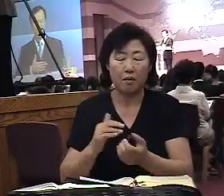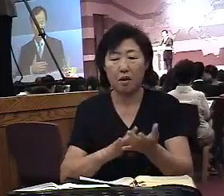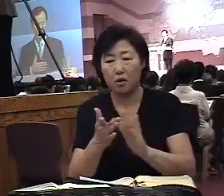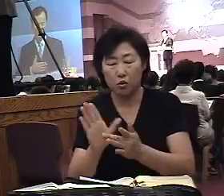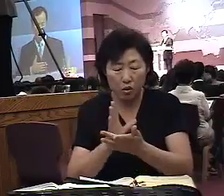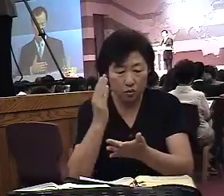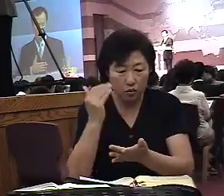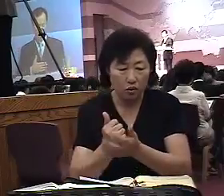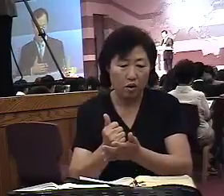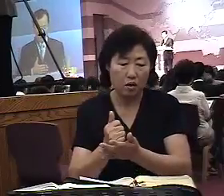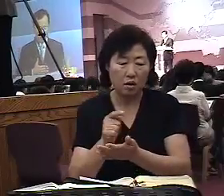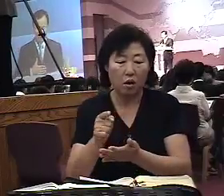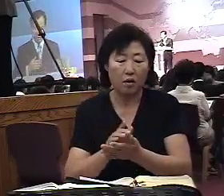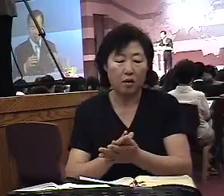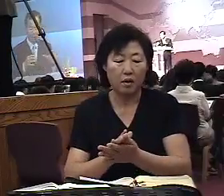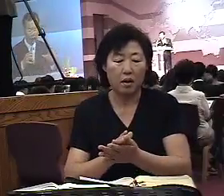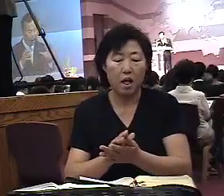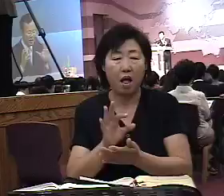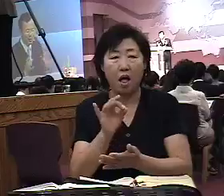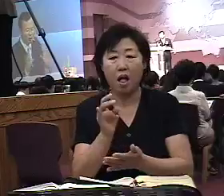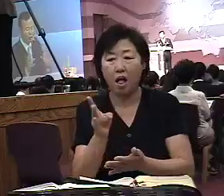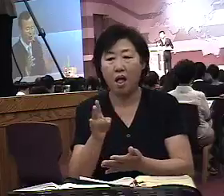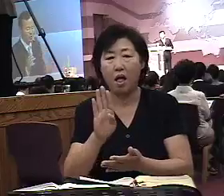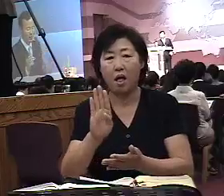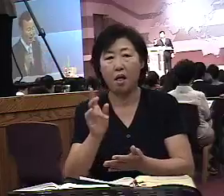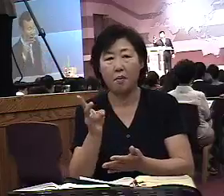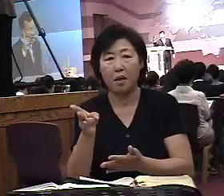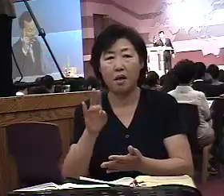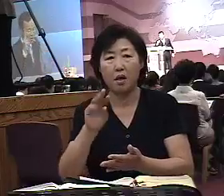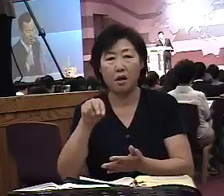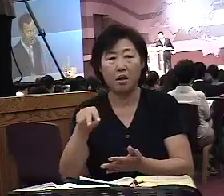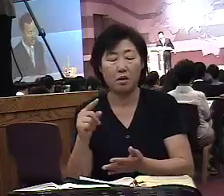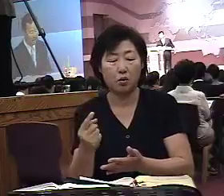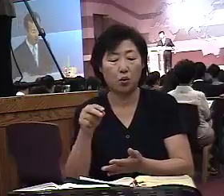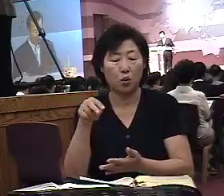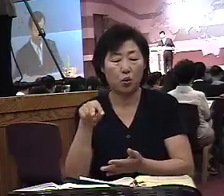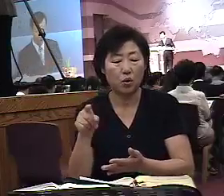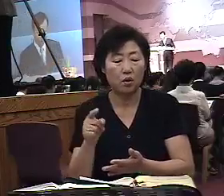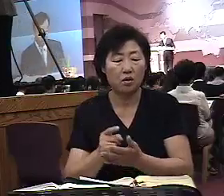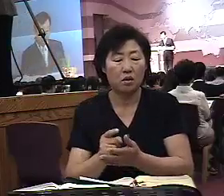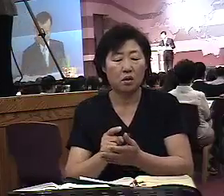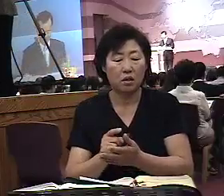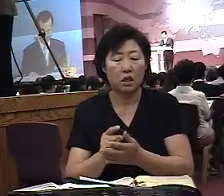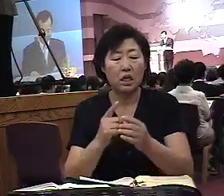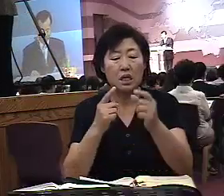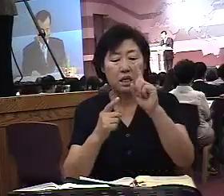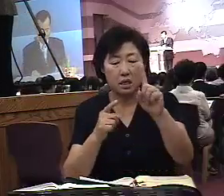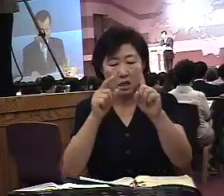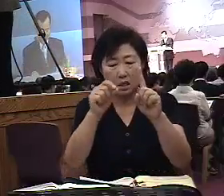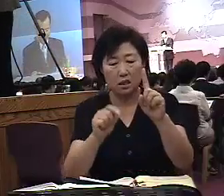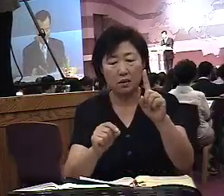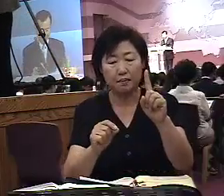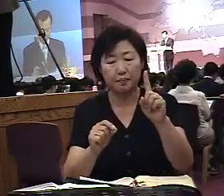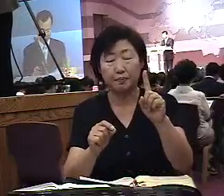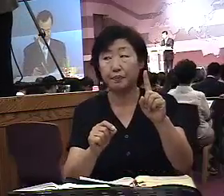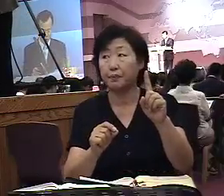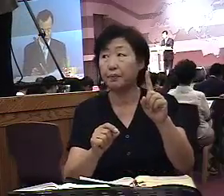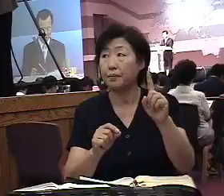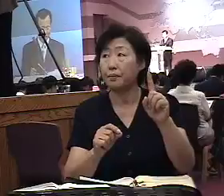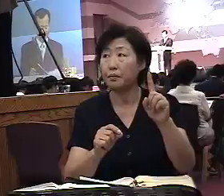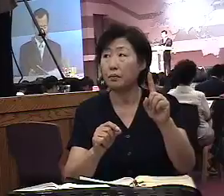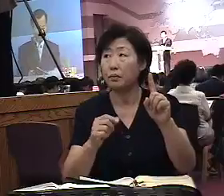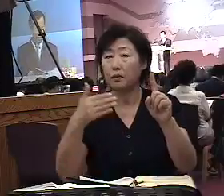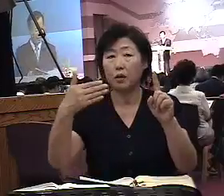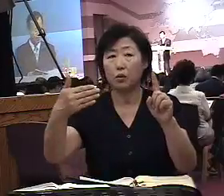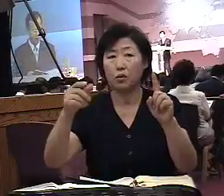그리스도라는 것입니다. 에베소서의 말씀을 보고 말씀을 거두겠습니다. 에베소서 1장 한번 볼까요? 에베소서 1장